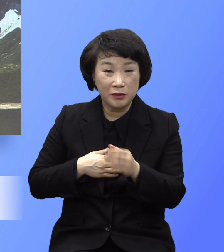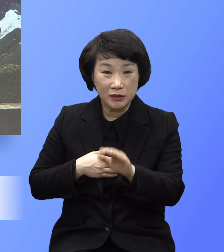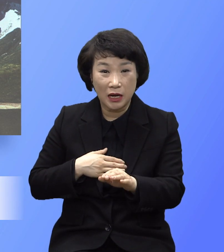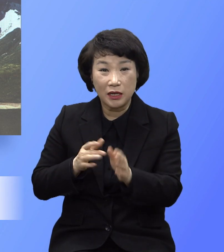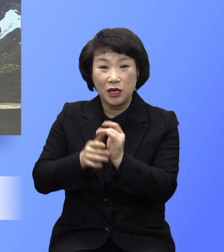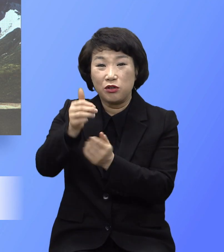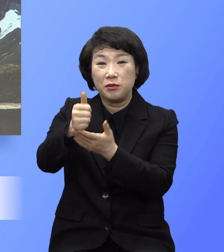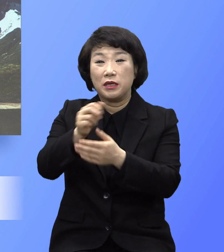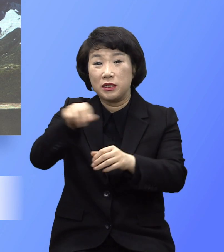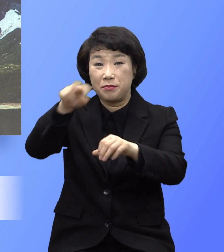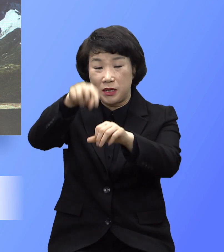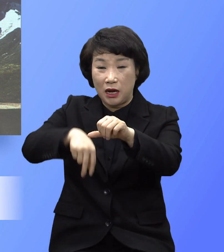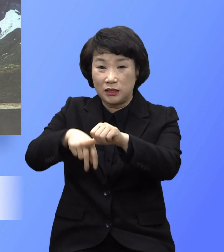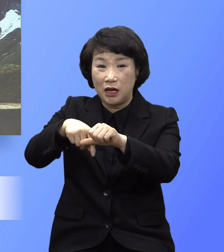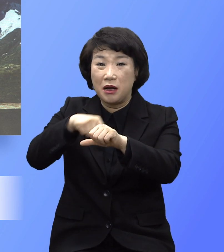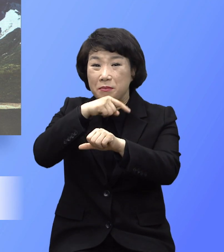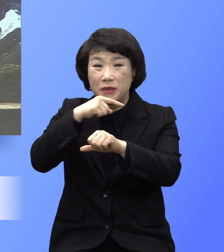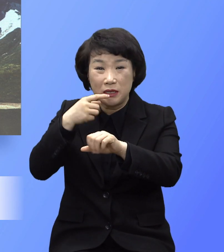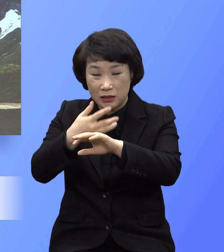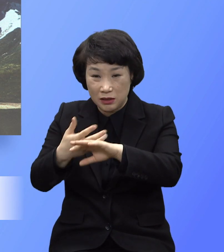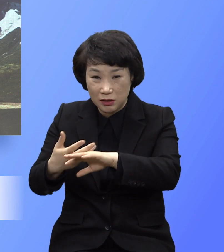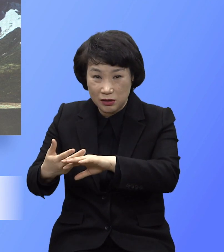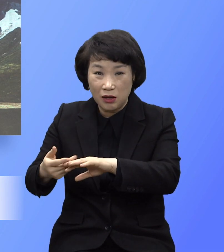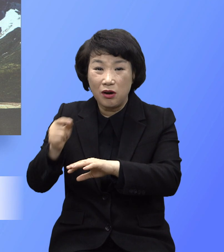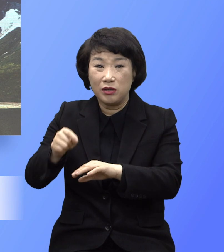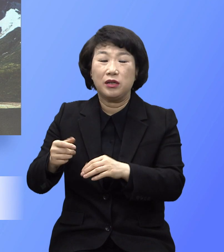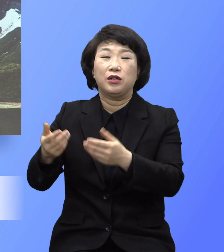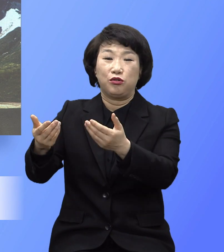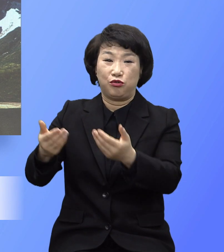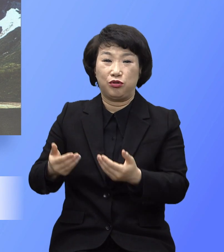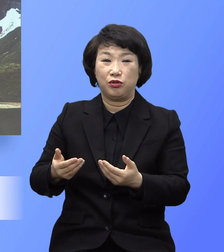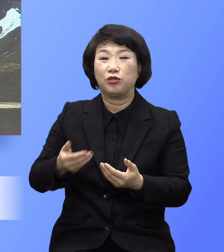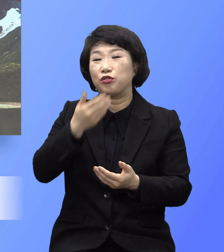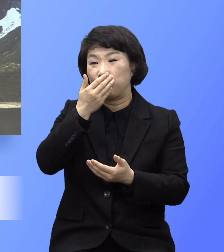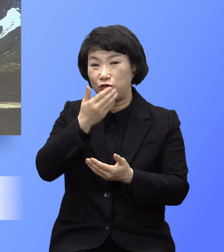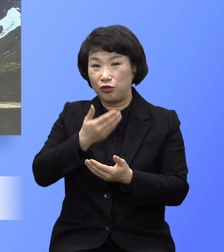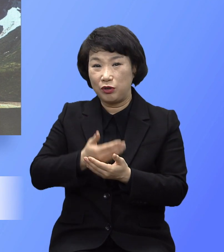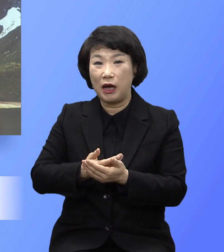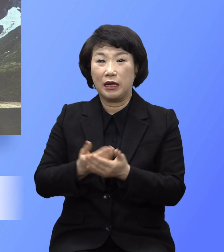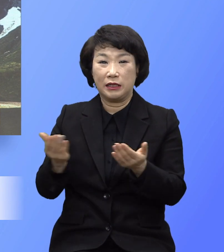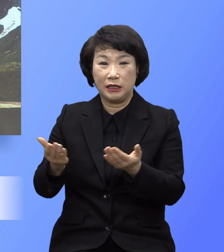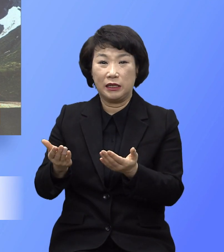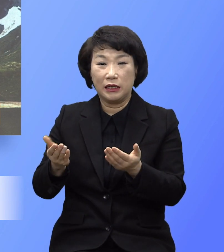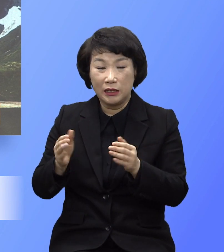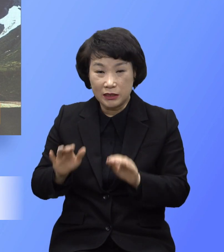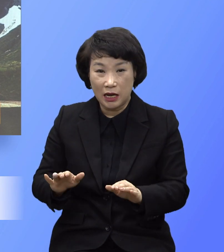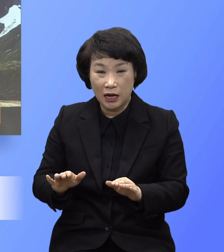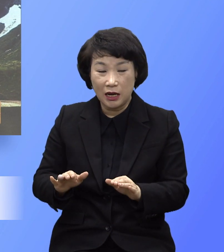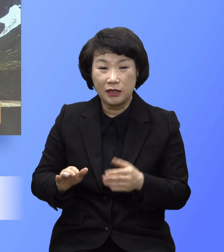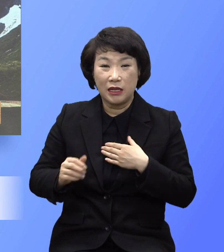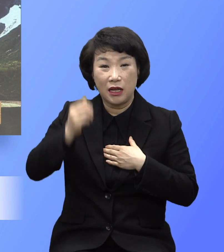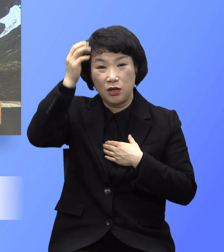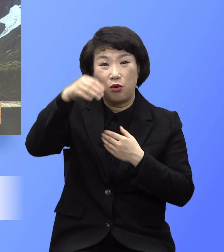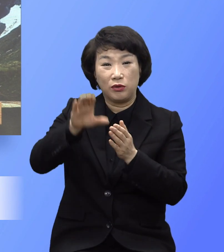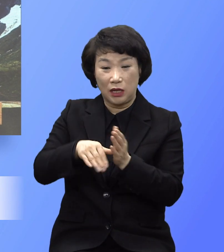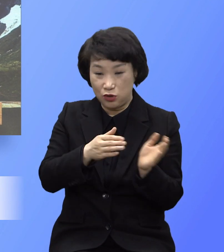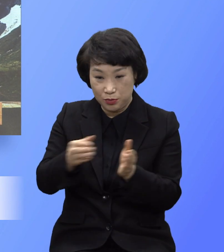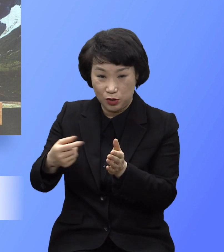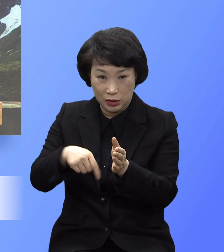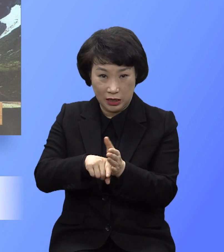그가 십자가의 피로 만들어준 위대한 역사는 영원의 때를